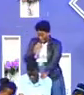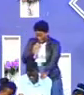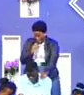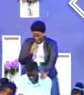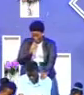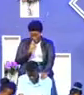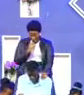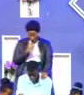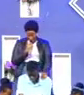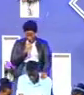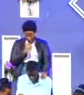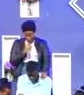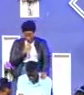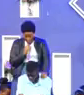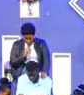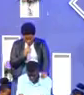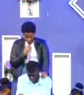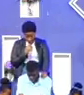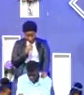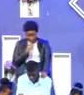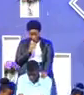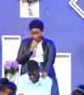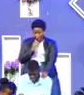amagombe amaanyi go galiwa.